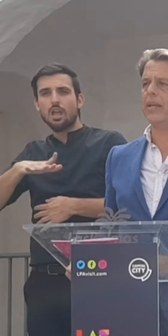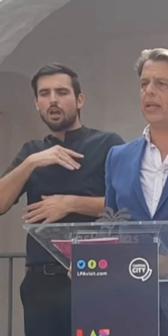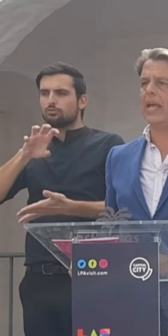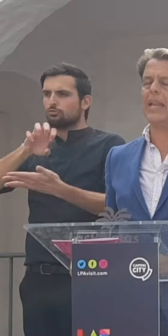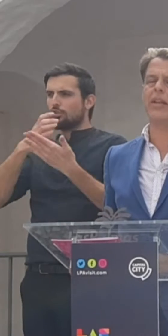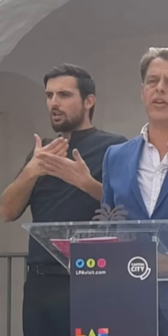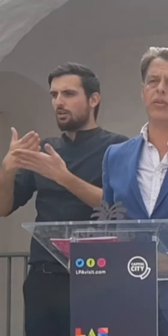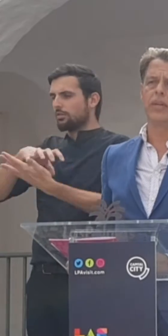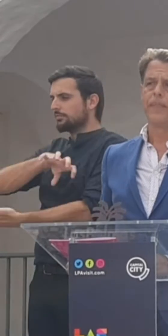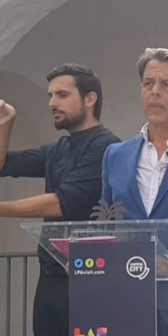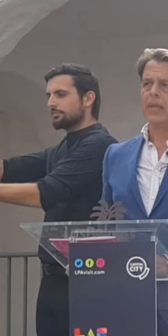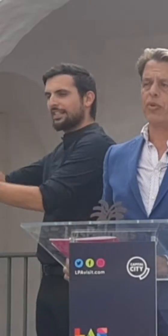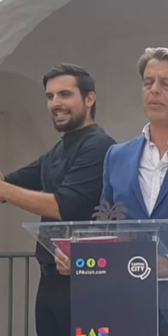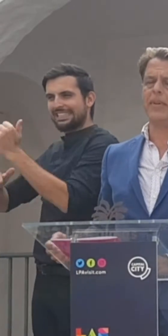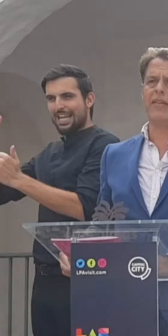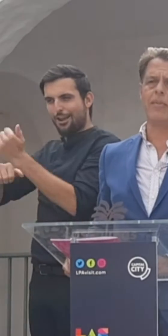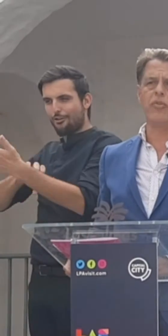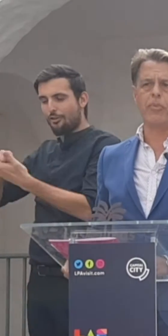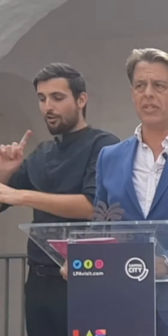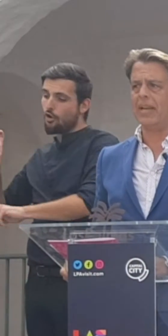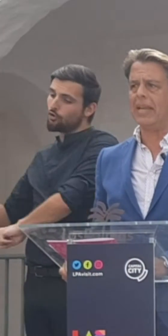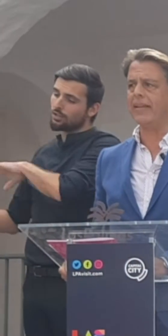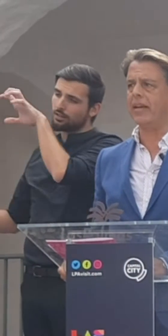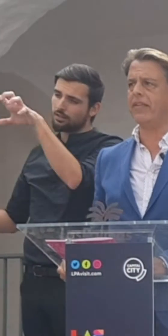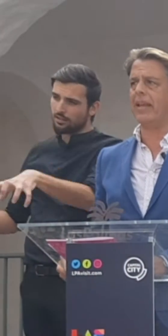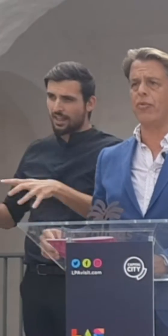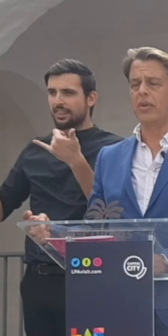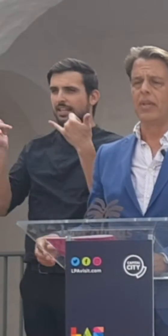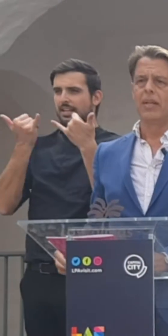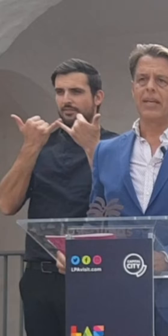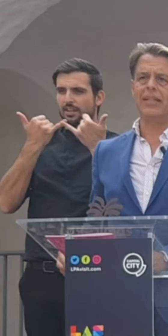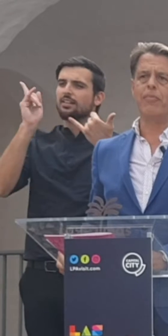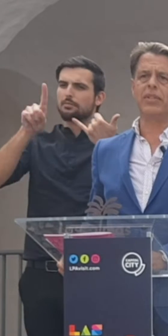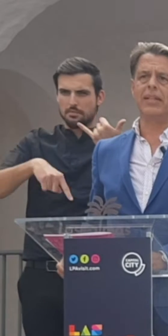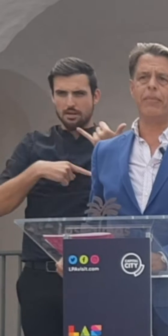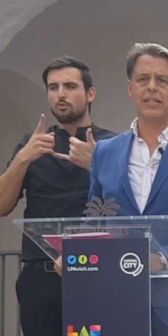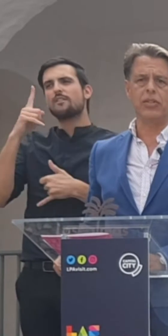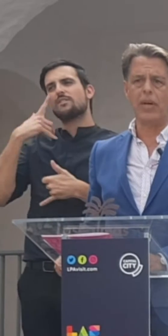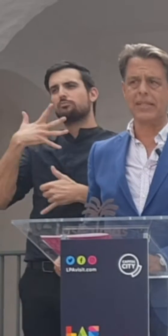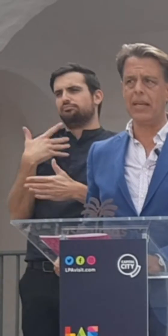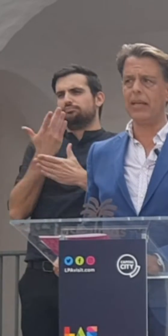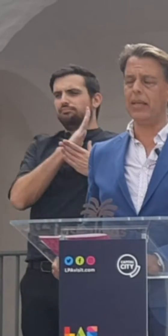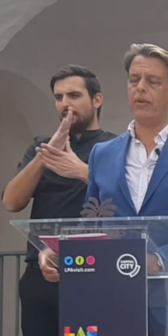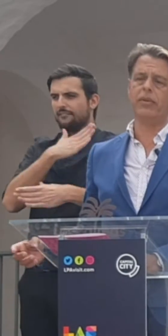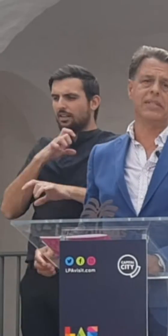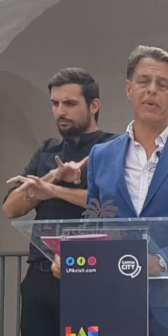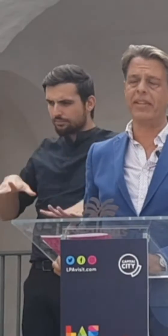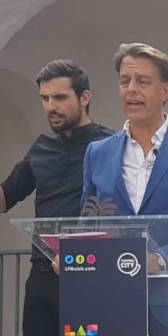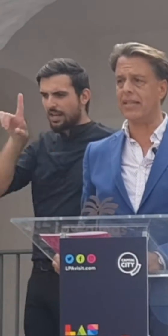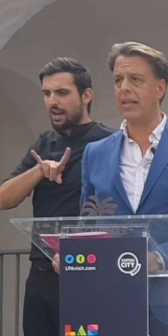escuela en la Isla del Hierro y próximamente abriremos una próxima en la Isla de Tenerife. Queremos que este deporte esté presente en todas las islas y,